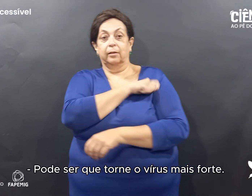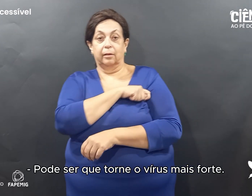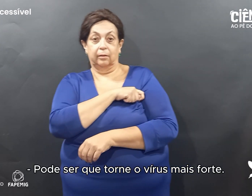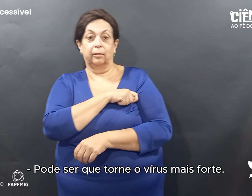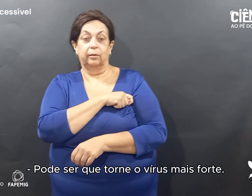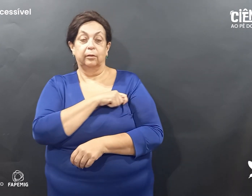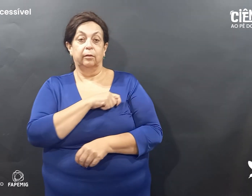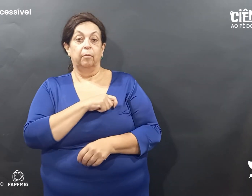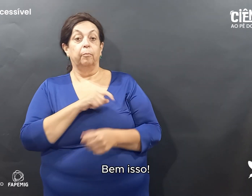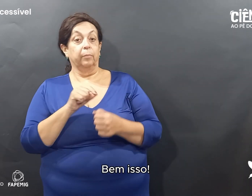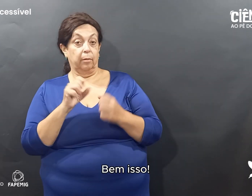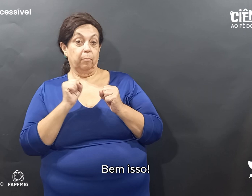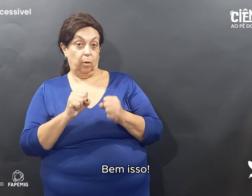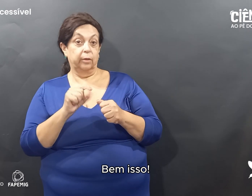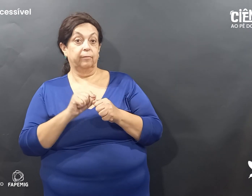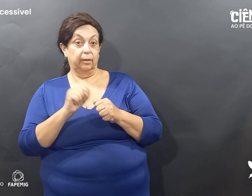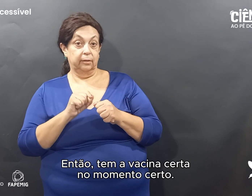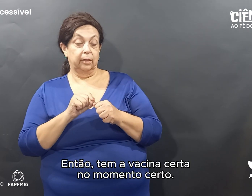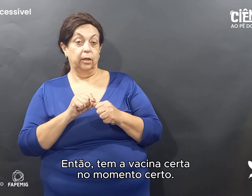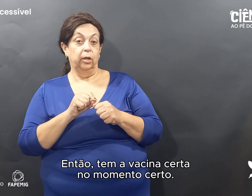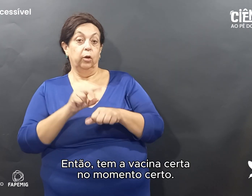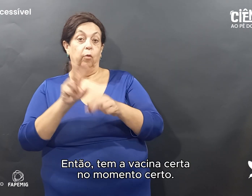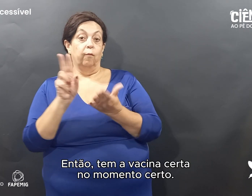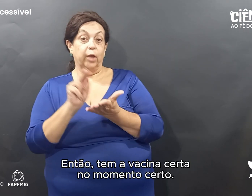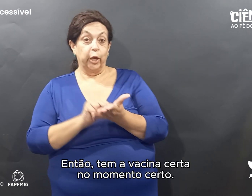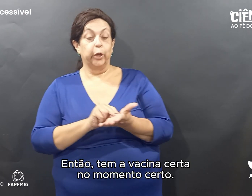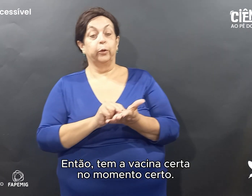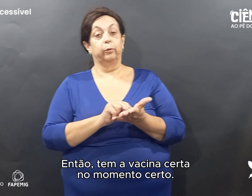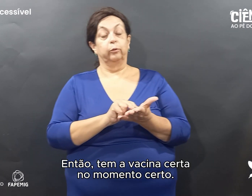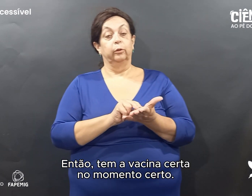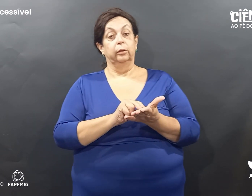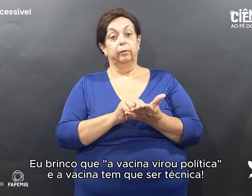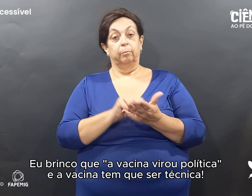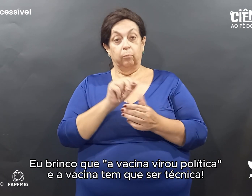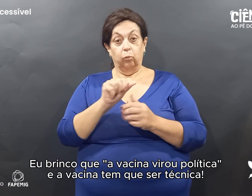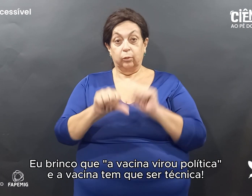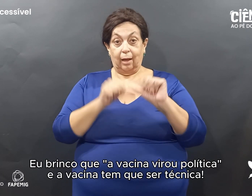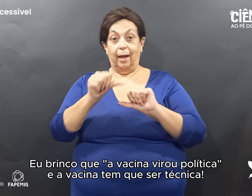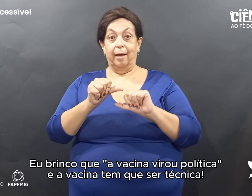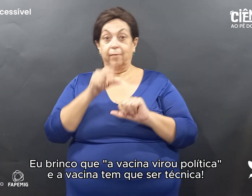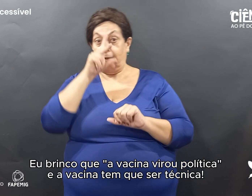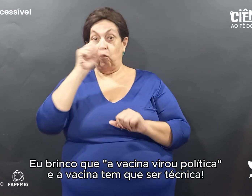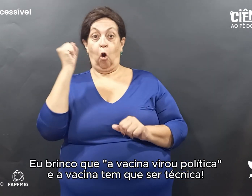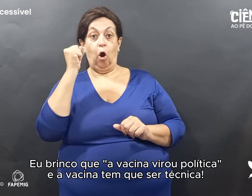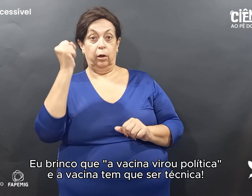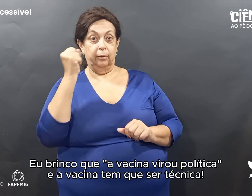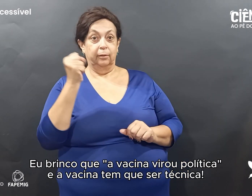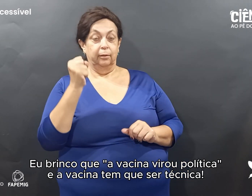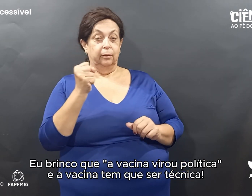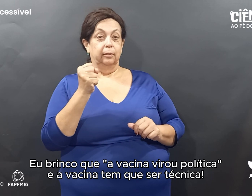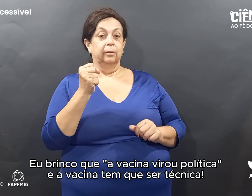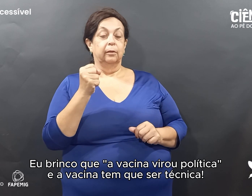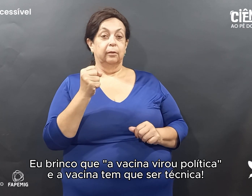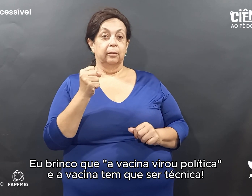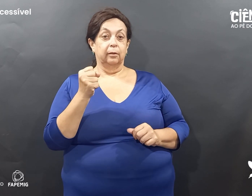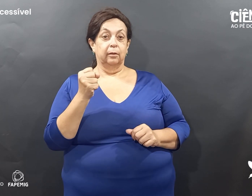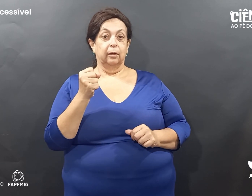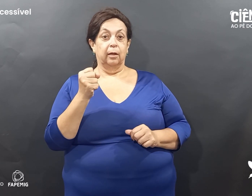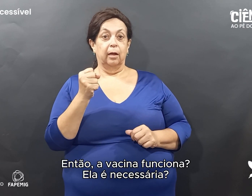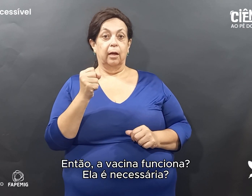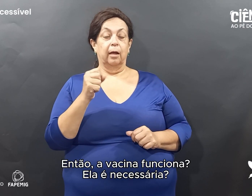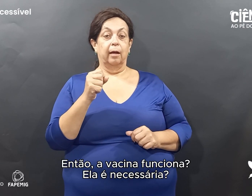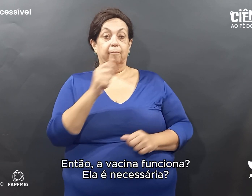o vírus mais forte. Bem isso. Então, tem a vacina certa no momento certo. Eu brinco que a vacina virou política, a vacina tem que ser